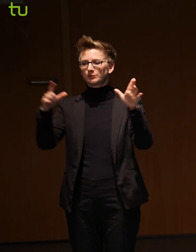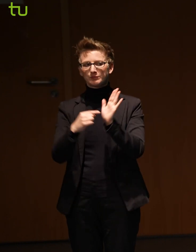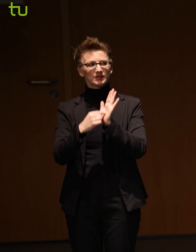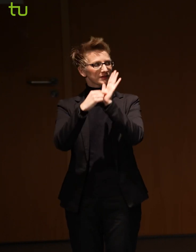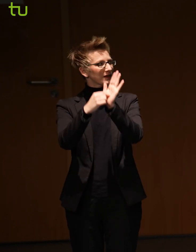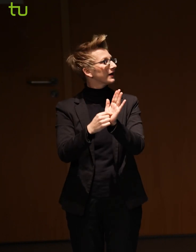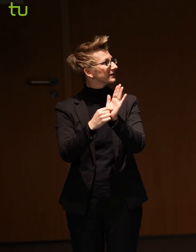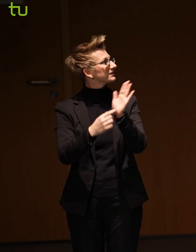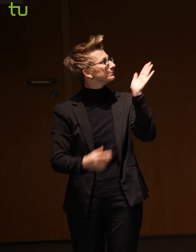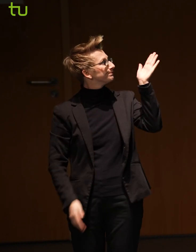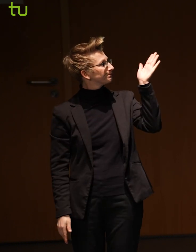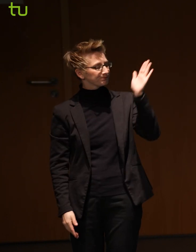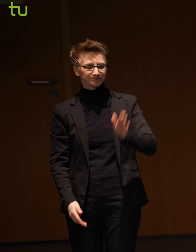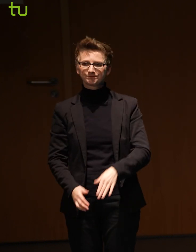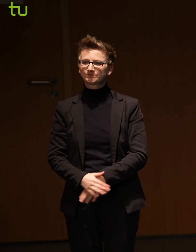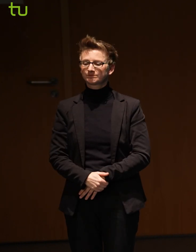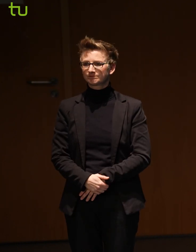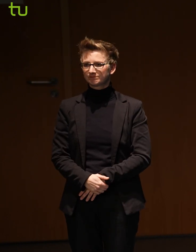Zeit kaum bekannt.